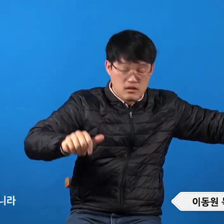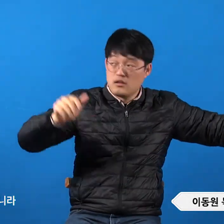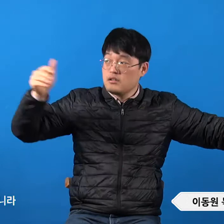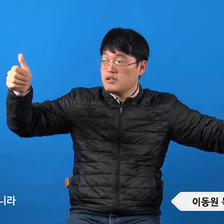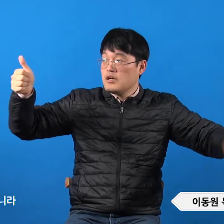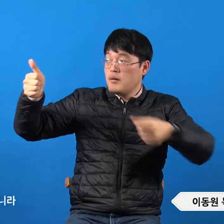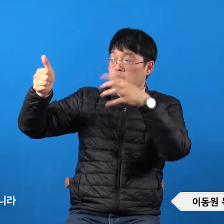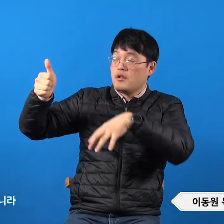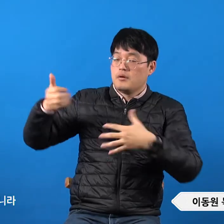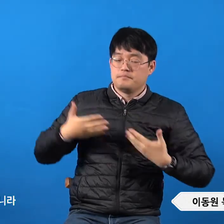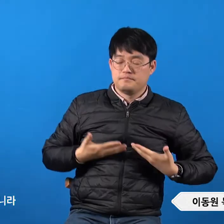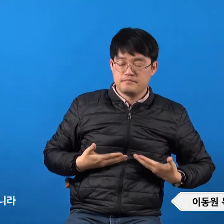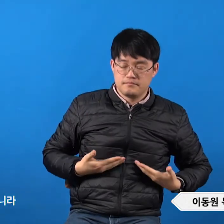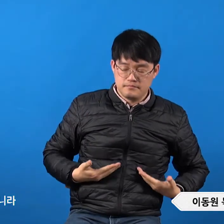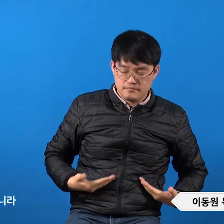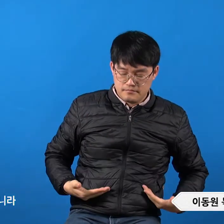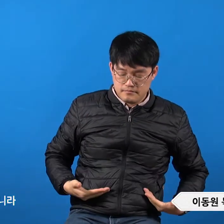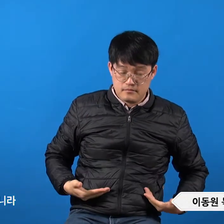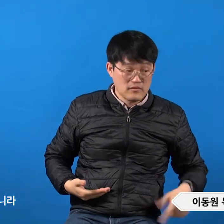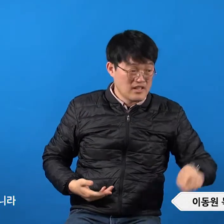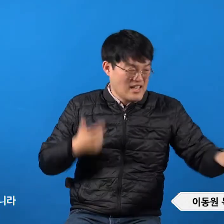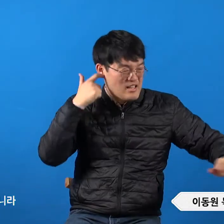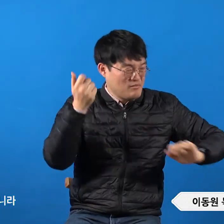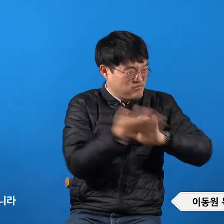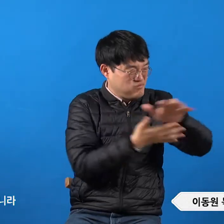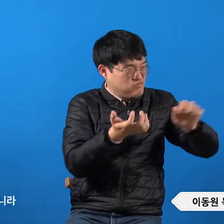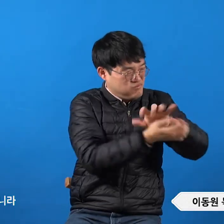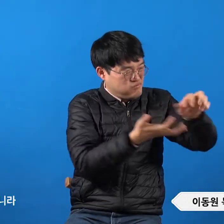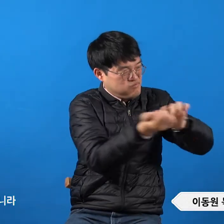앞에서 잠잠할지니라. 세상은 시끄럽습니다.